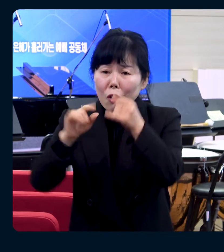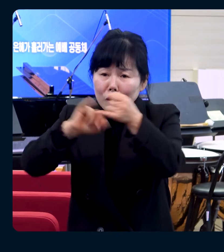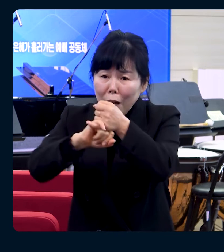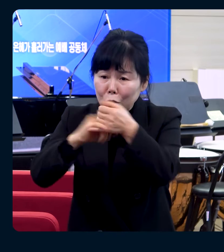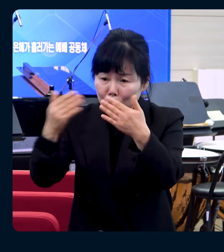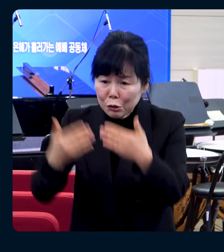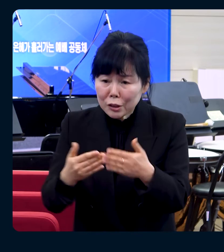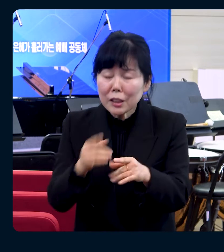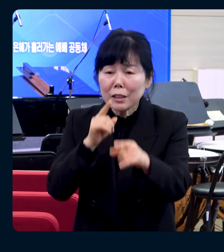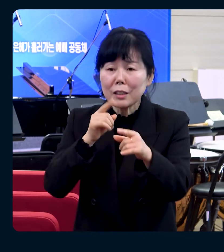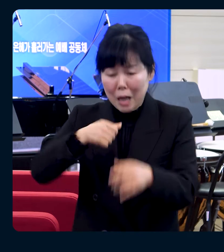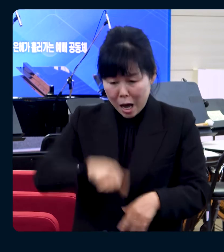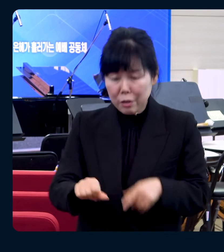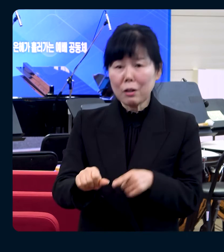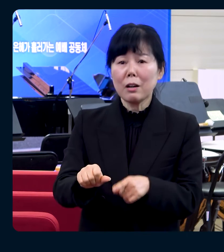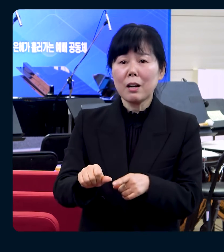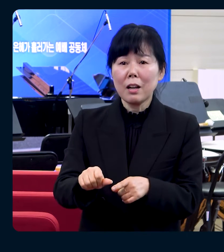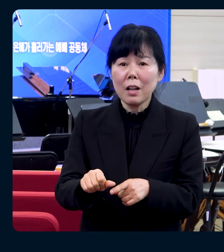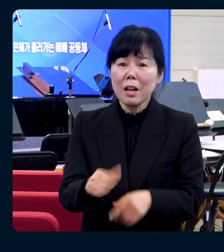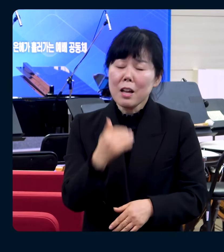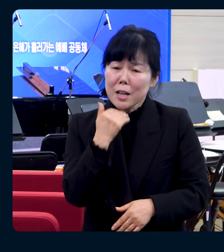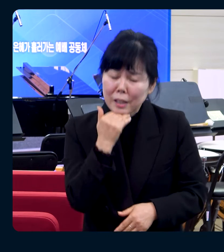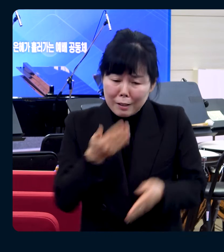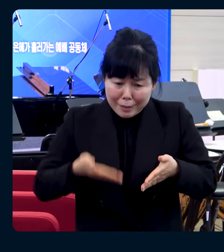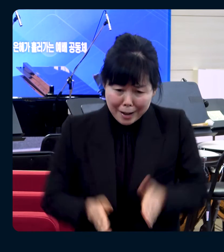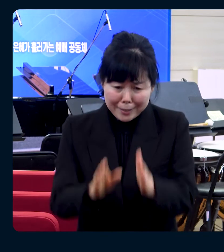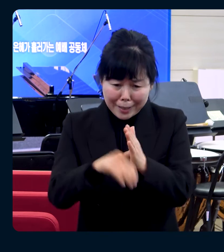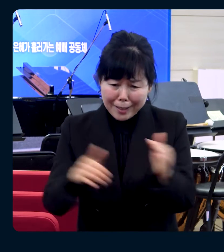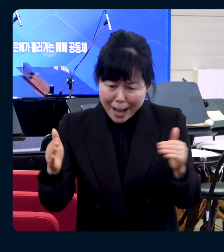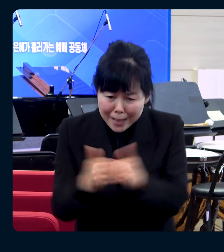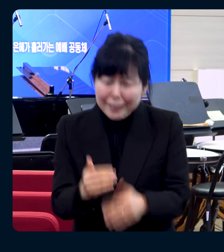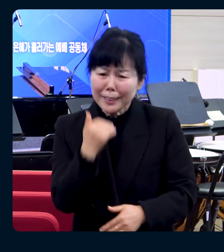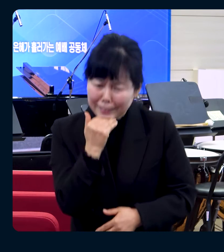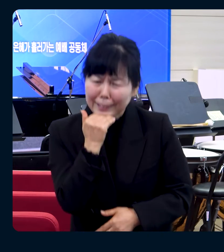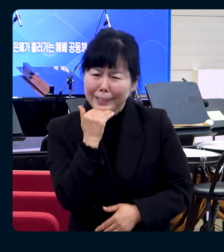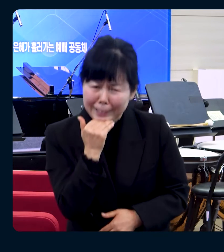예. 사라가 자식을 젖먹이겠다고 누가